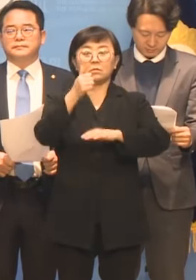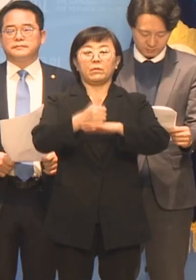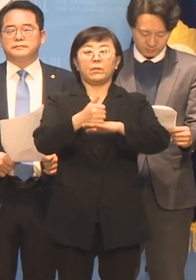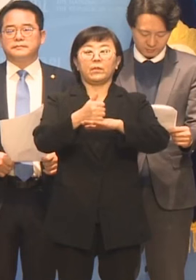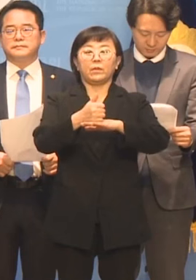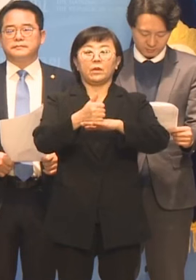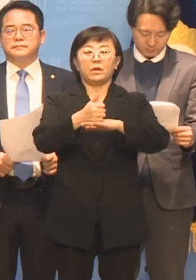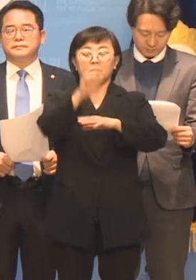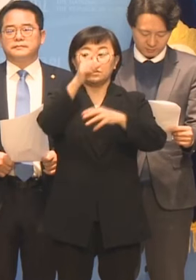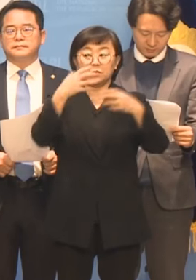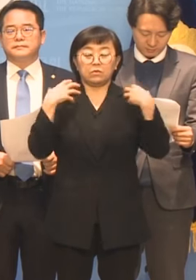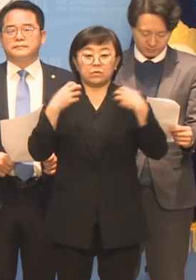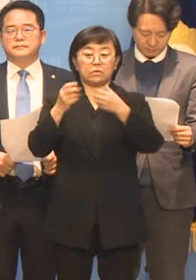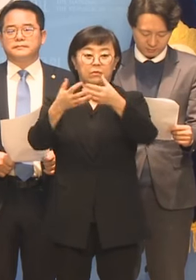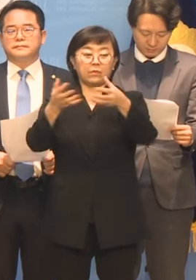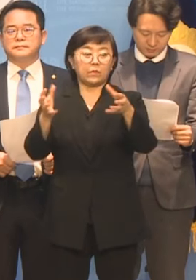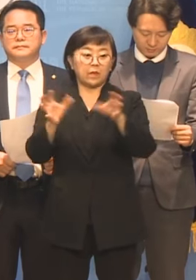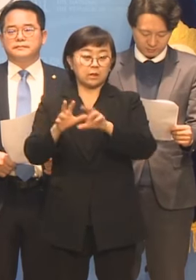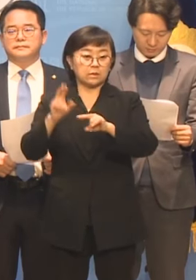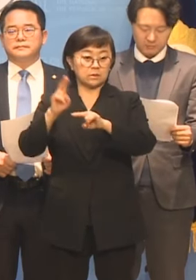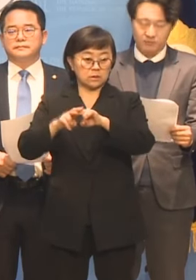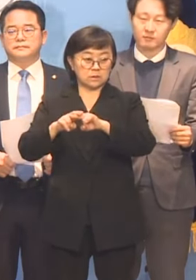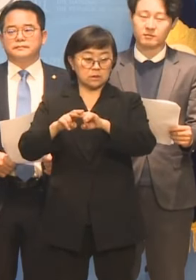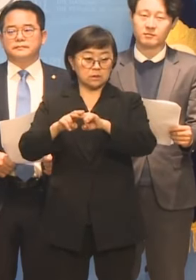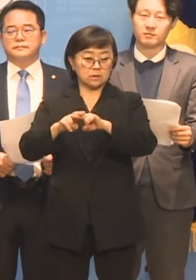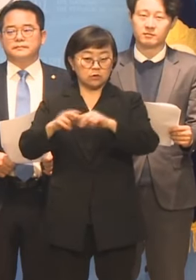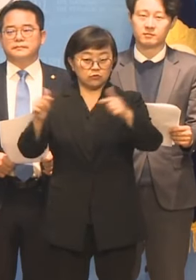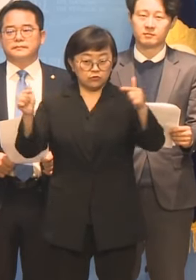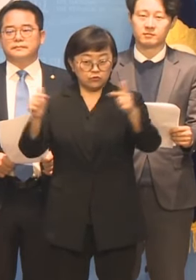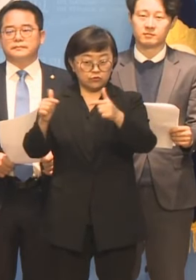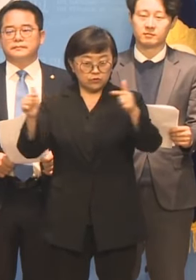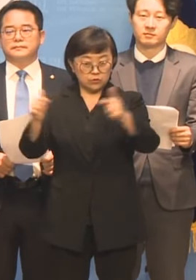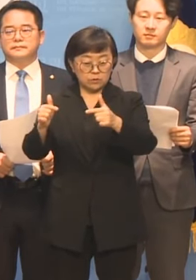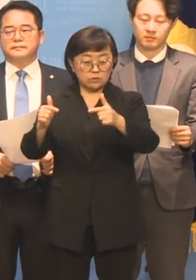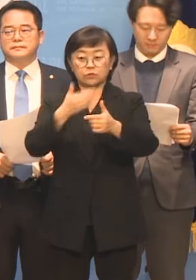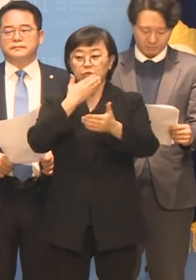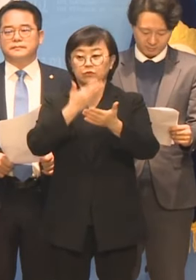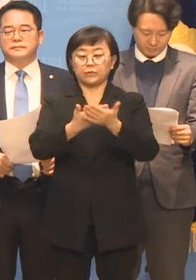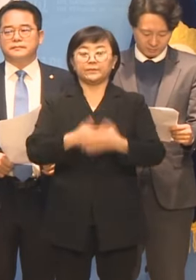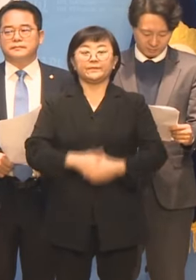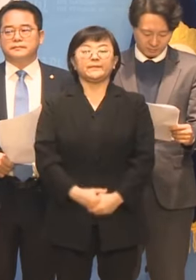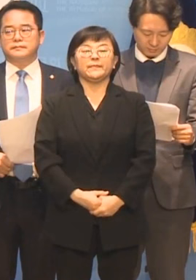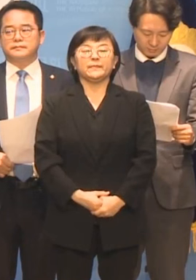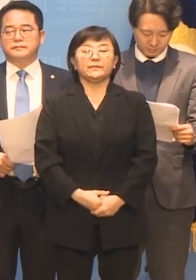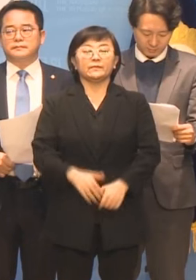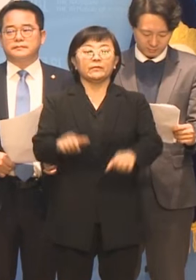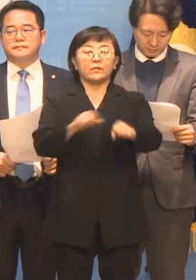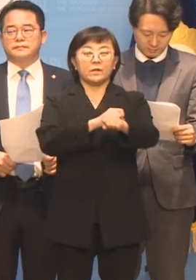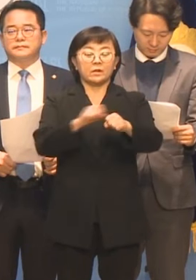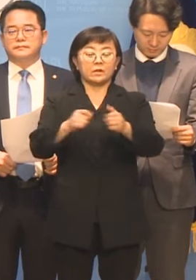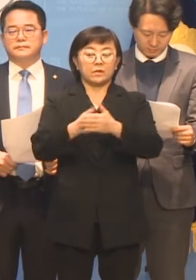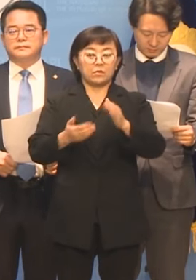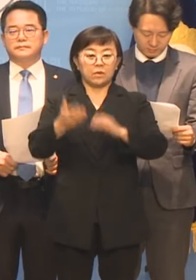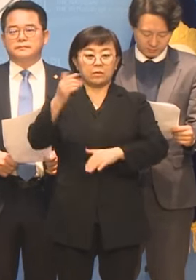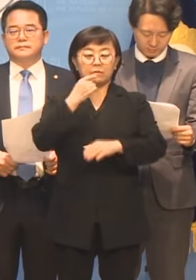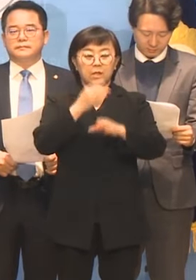결과로서 정부 여당의 의석수를 최소화하는 것이 중요합니다. 특히 위